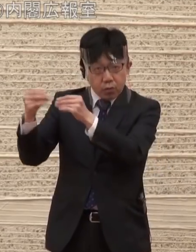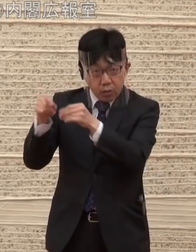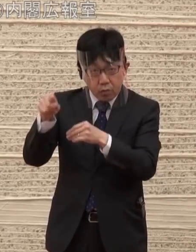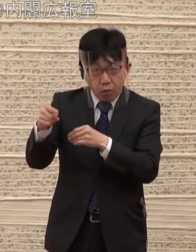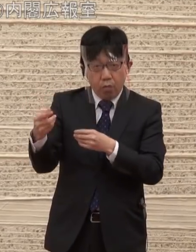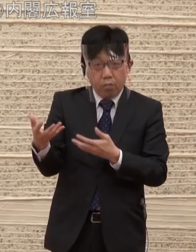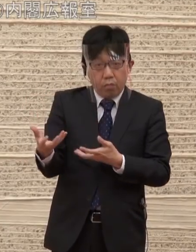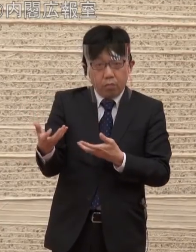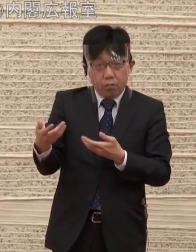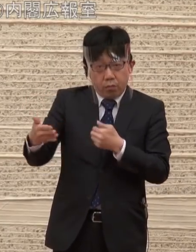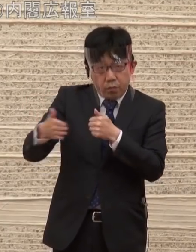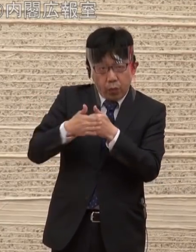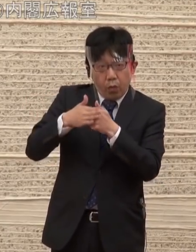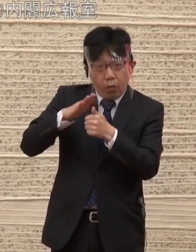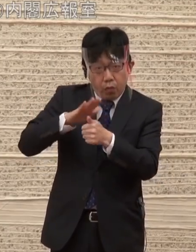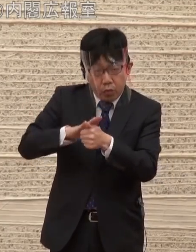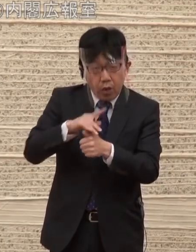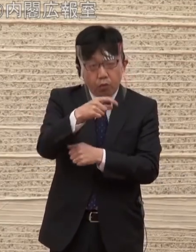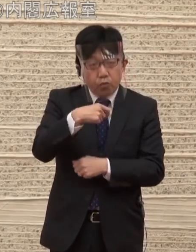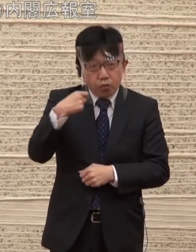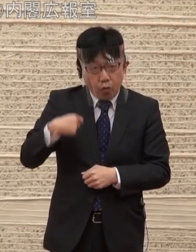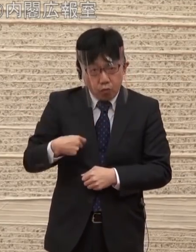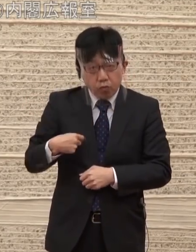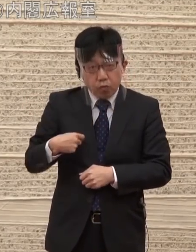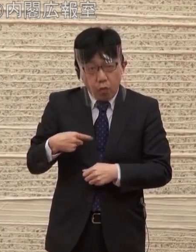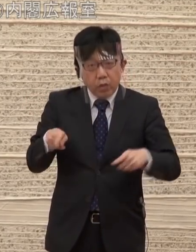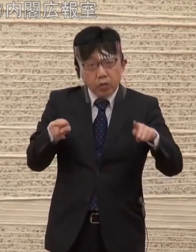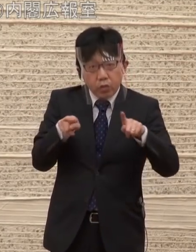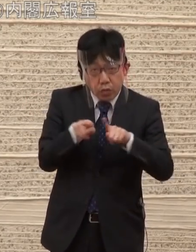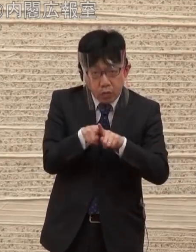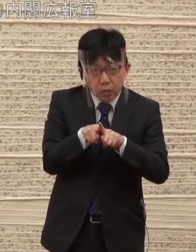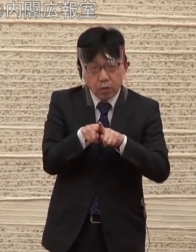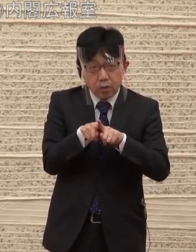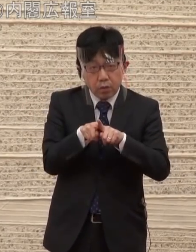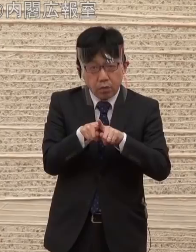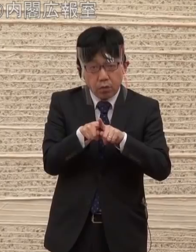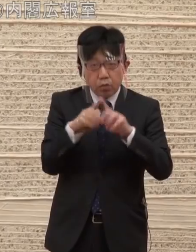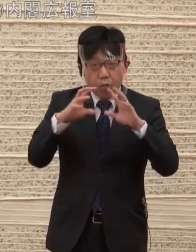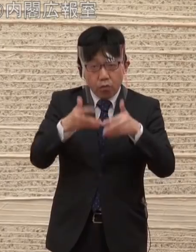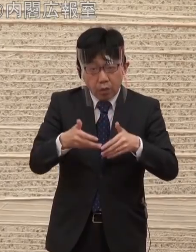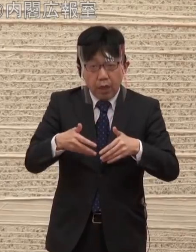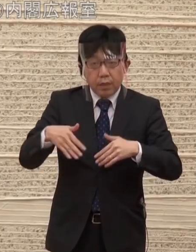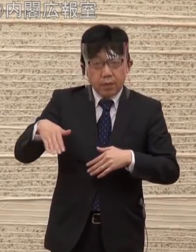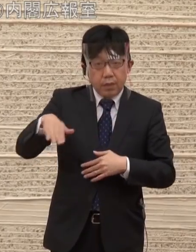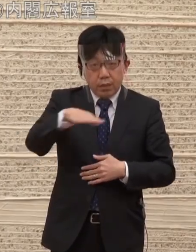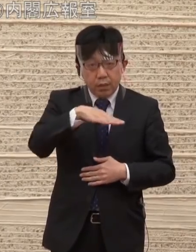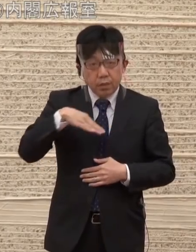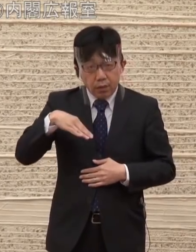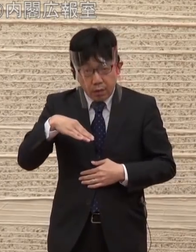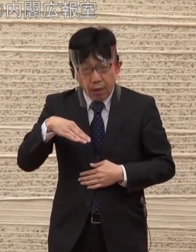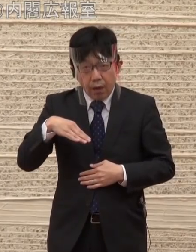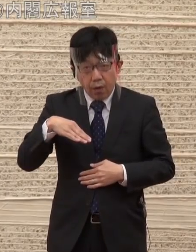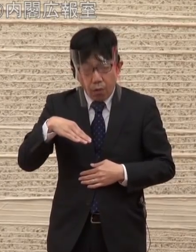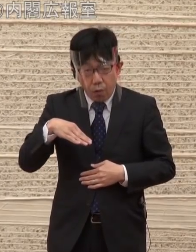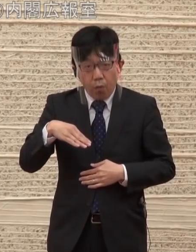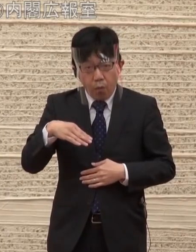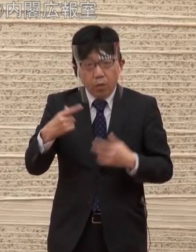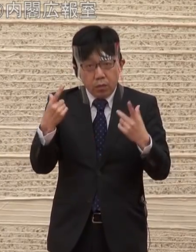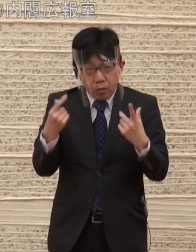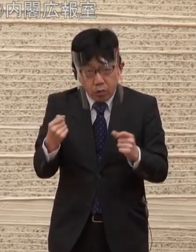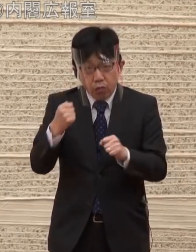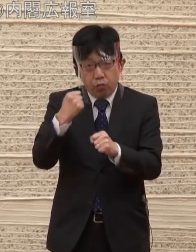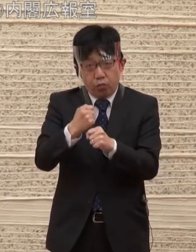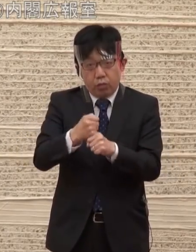中央も含めてですね国際社会がよって+べっち原則を築き上げて行くことなんだろうと